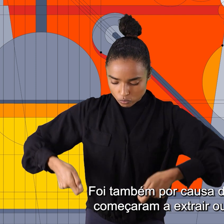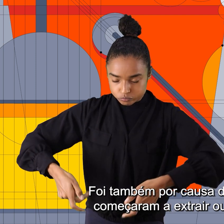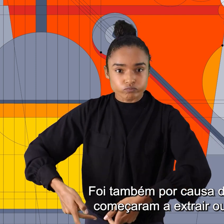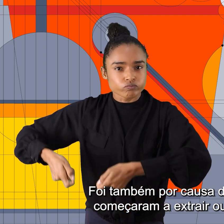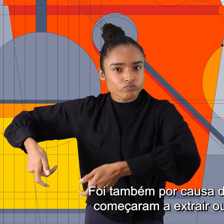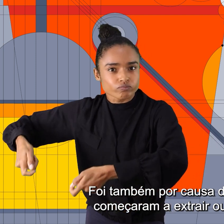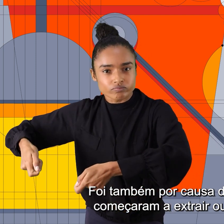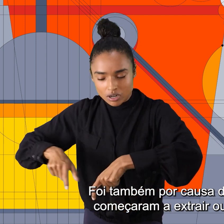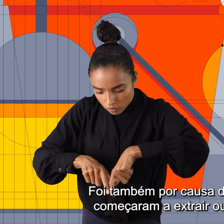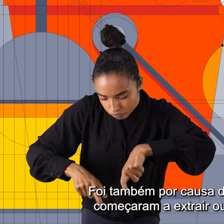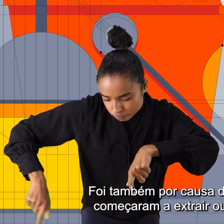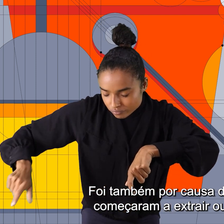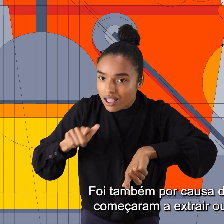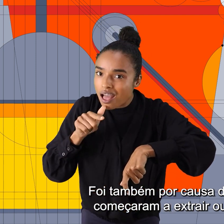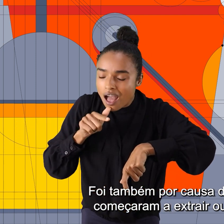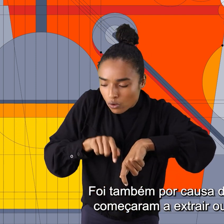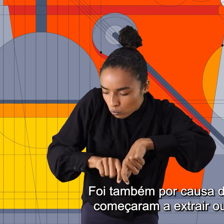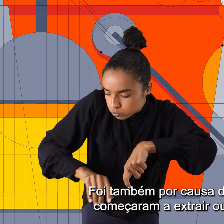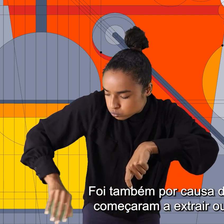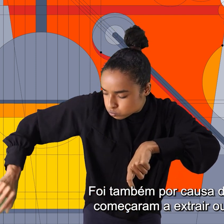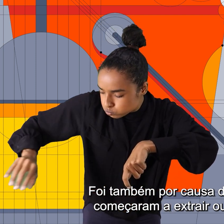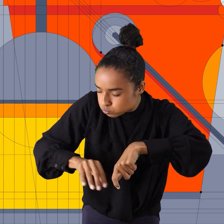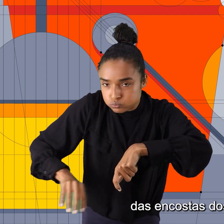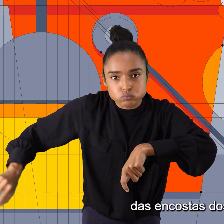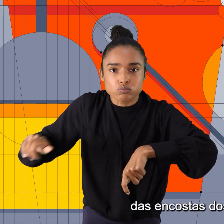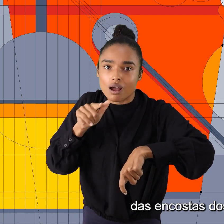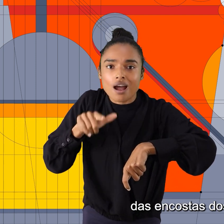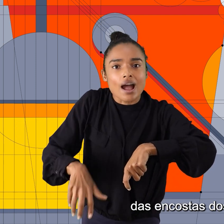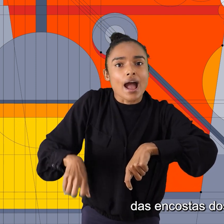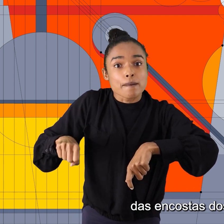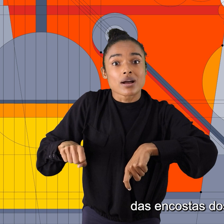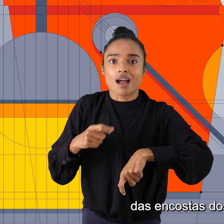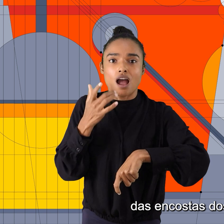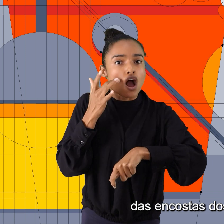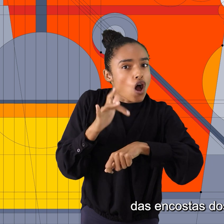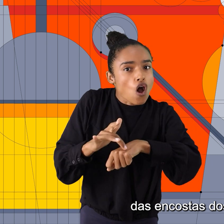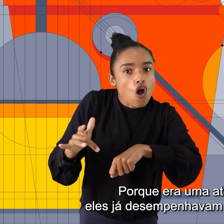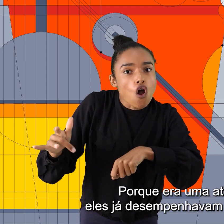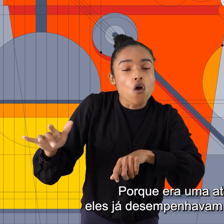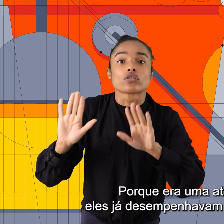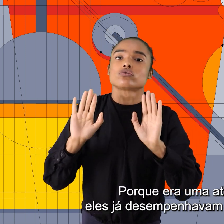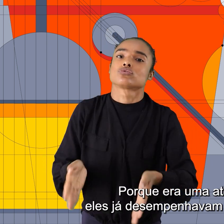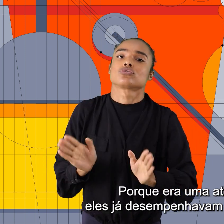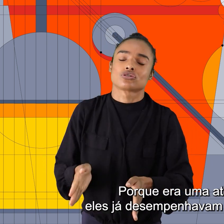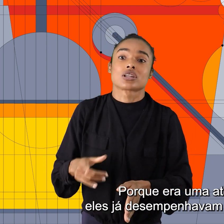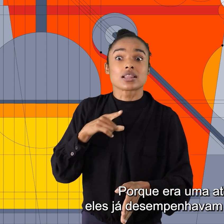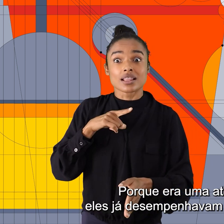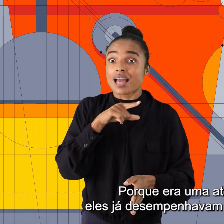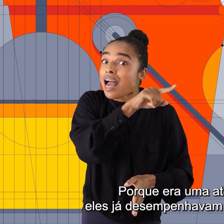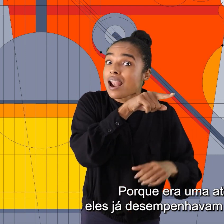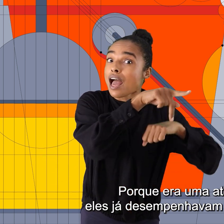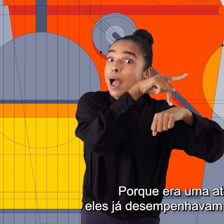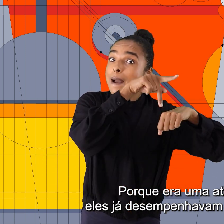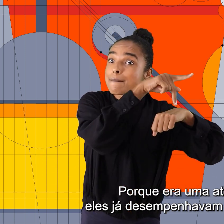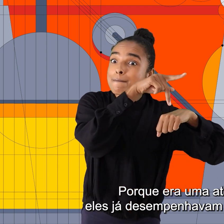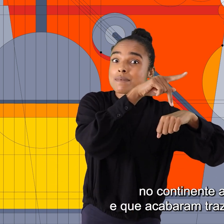por causa dos africanos que começaram a extrair ouro do cascalho, das encostas dos morros. Porque era uma atividade que eles já